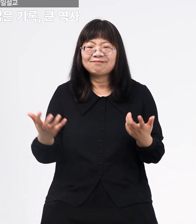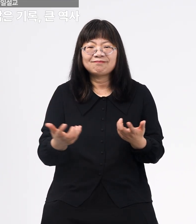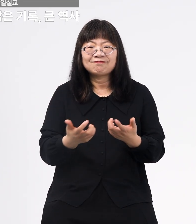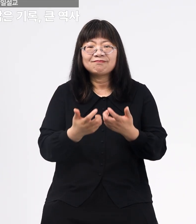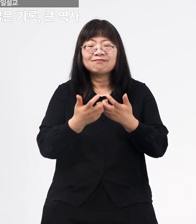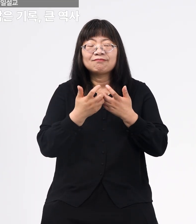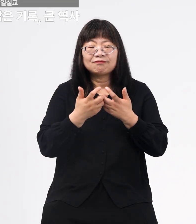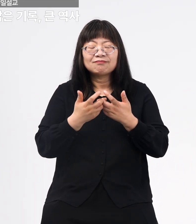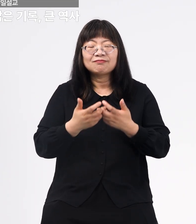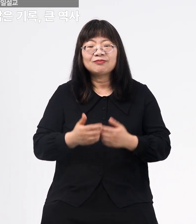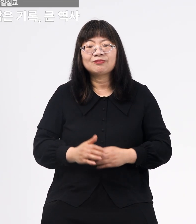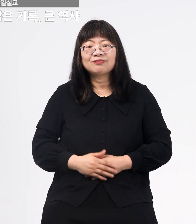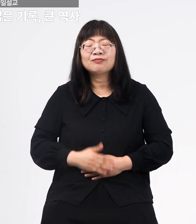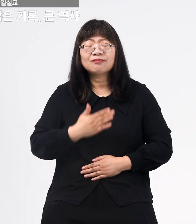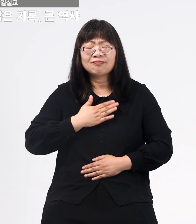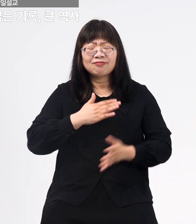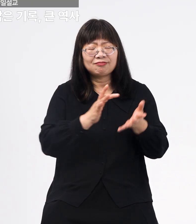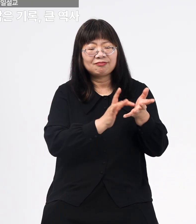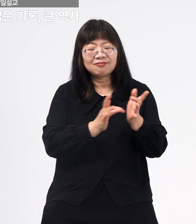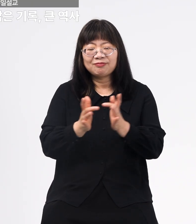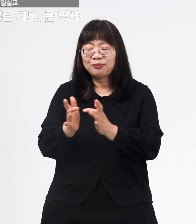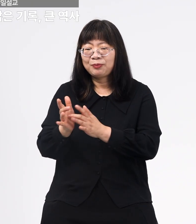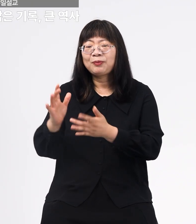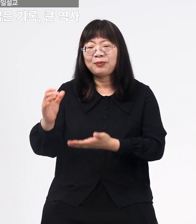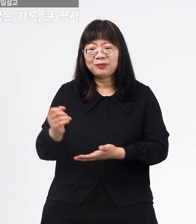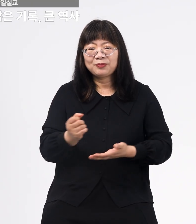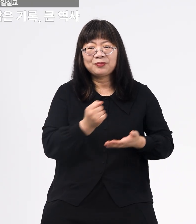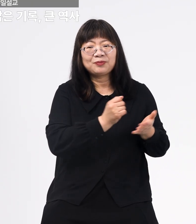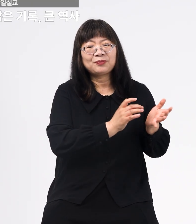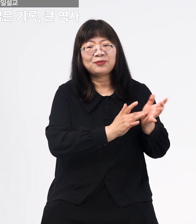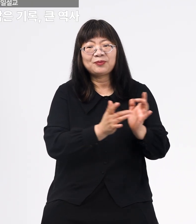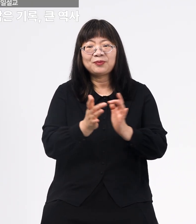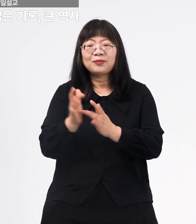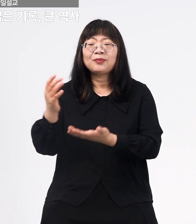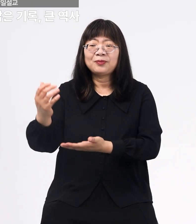충만하네. 난 예수로